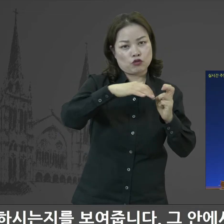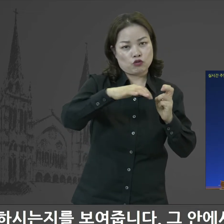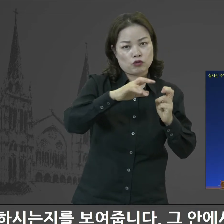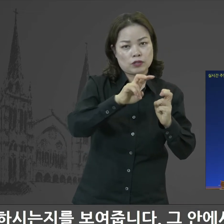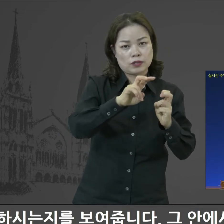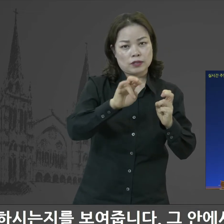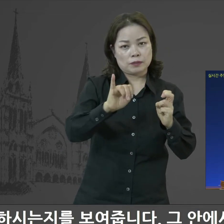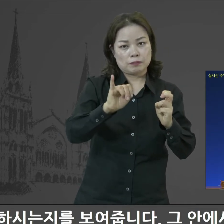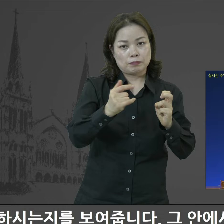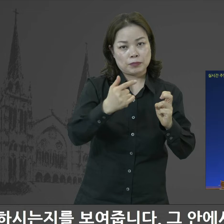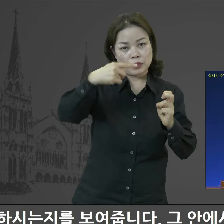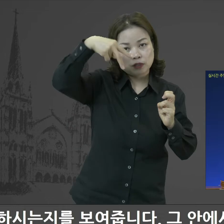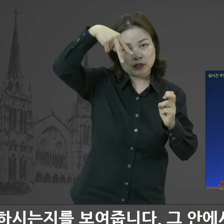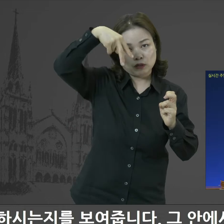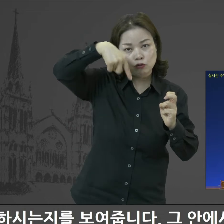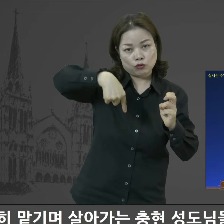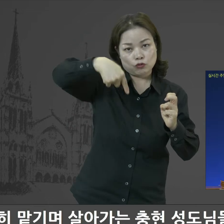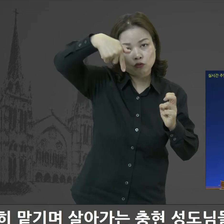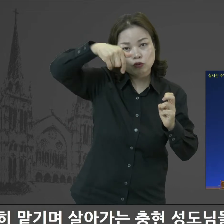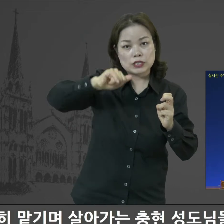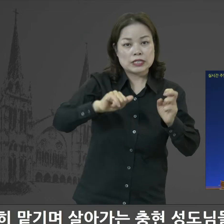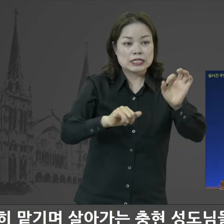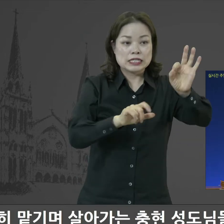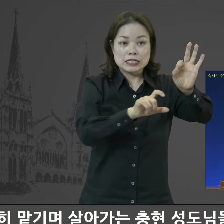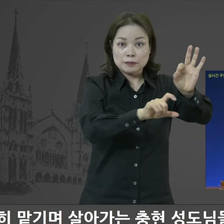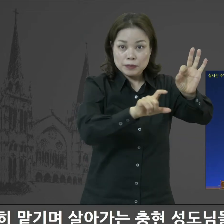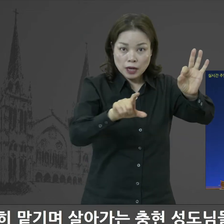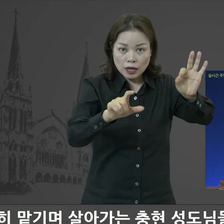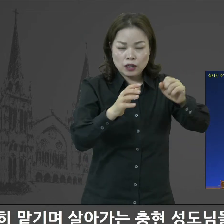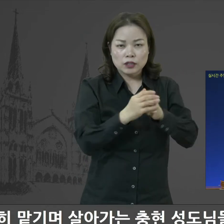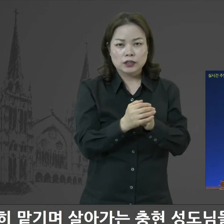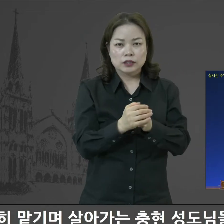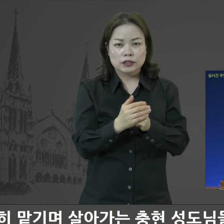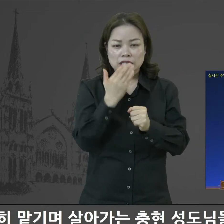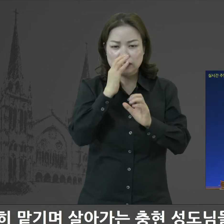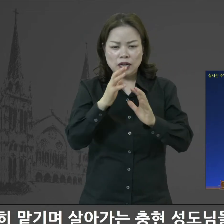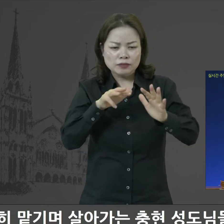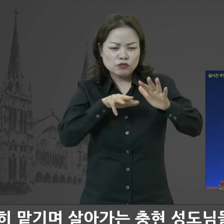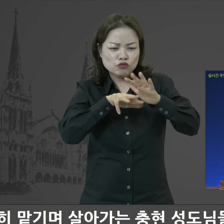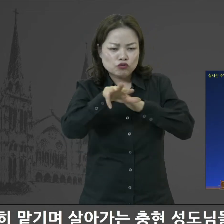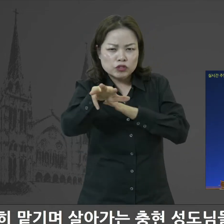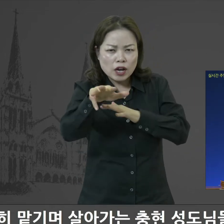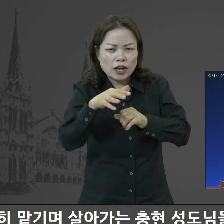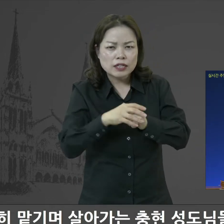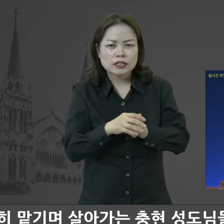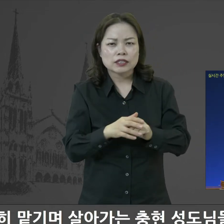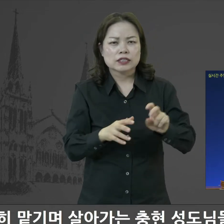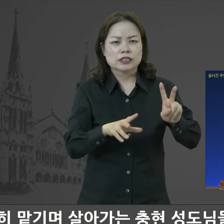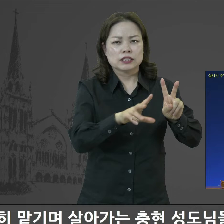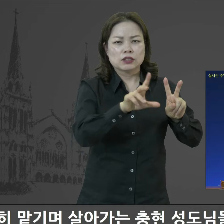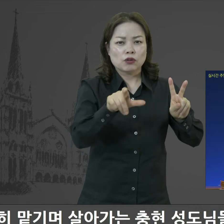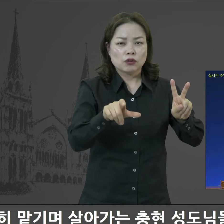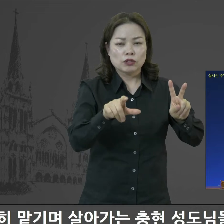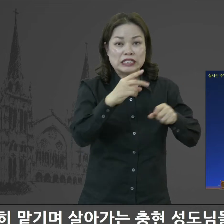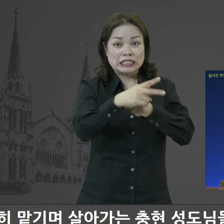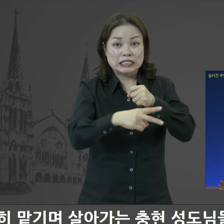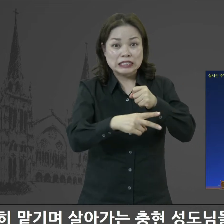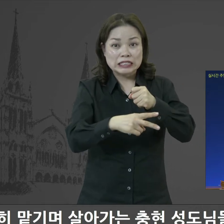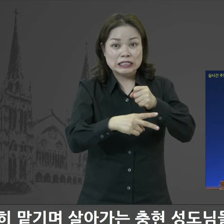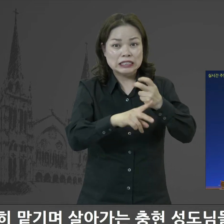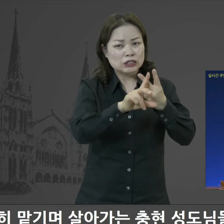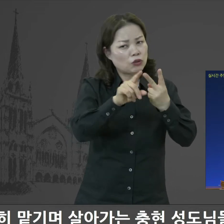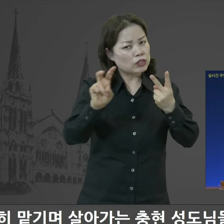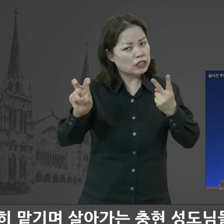10장의 말씀은 이스라엘 백성들에게 있어서 출애굽 제2년 2월 20일에 그 날짜가 시작이